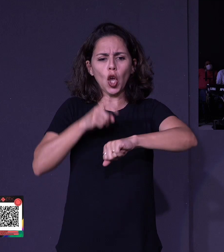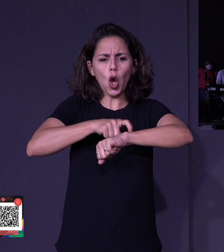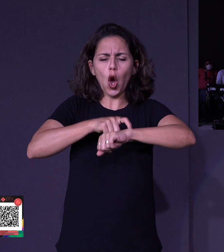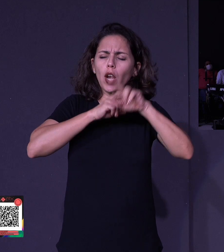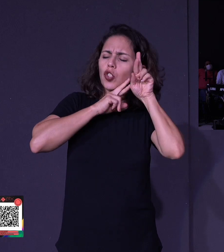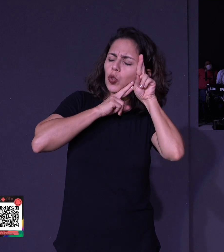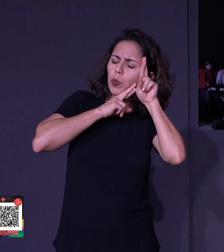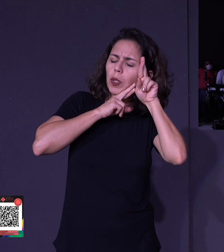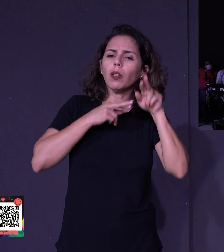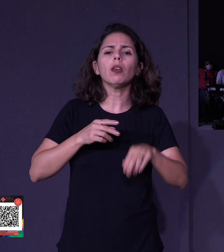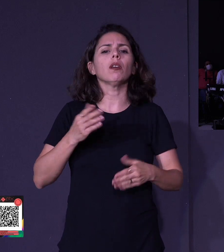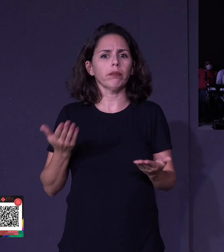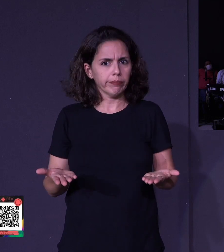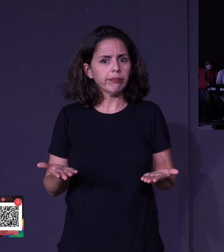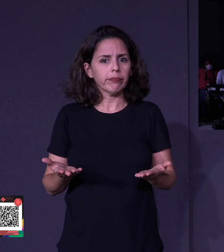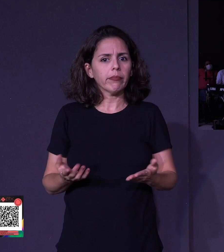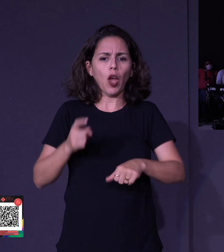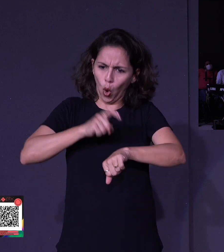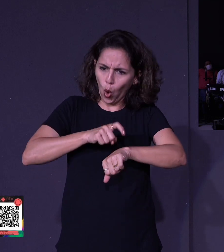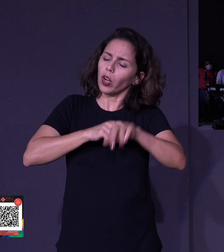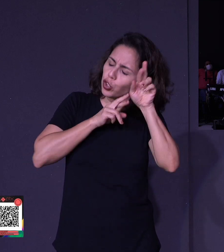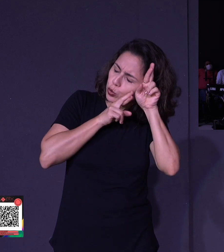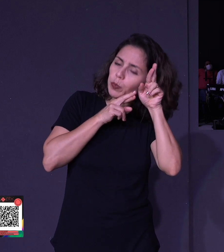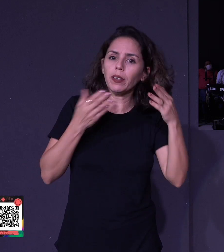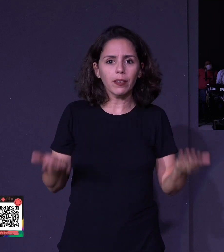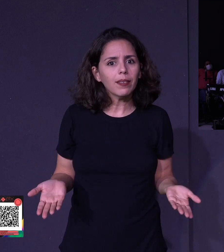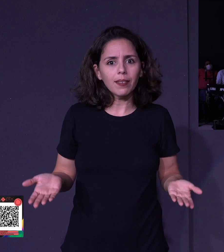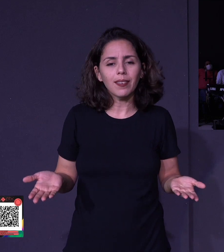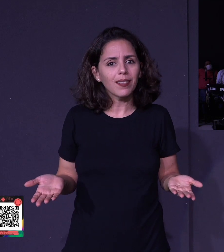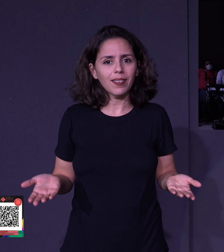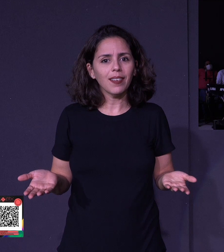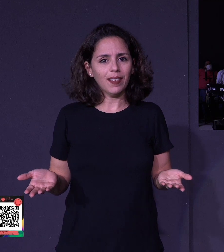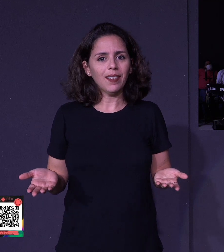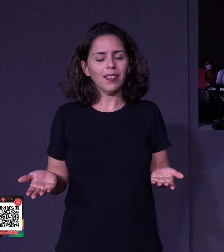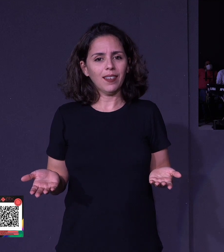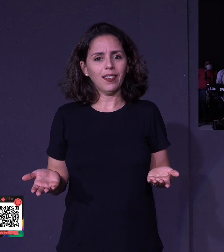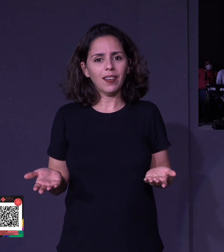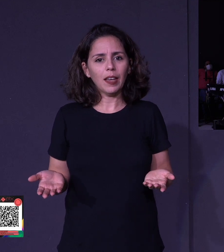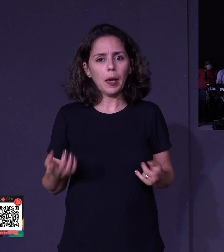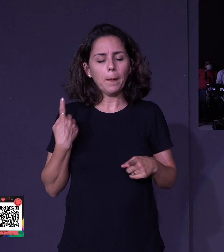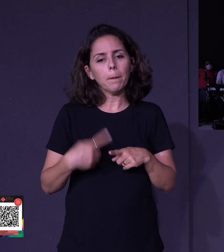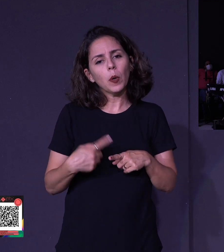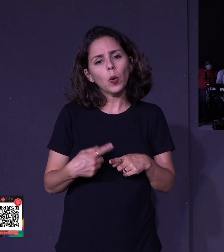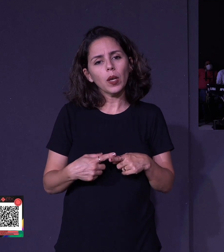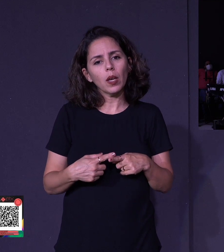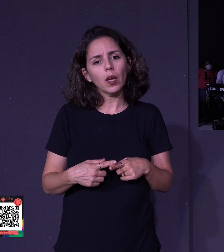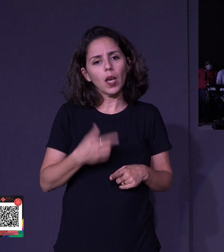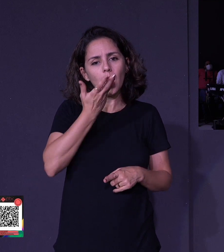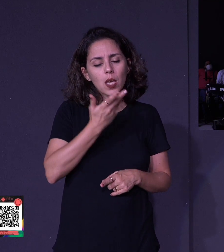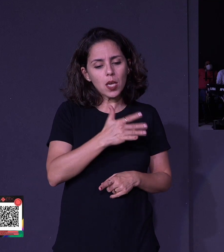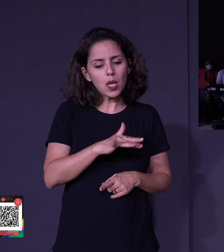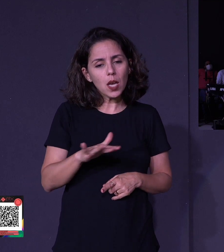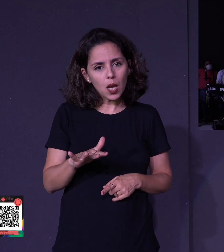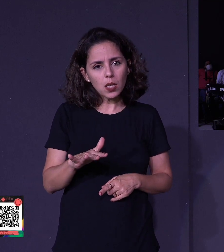No começo da vida, enquanto criança, os pais dirigem seus filhos em tudo. Mas ao tempo em que vão